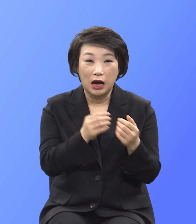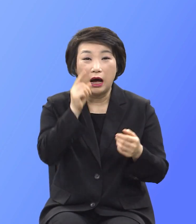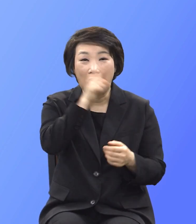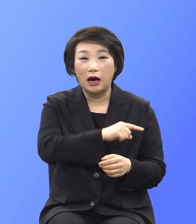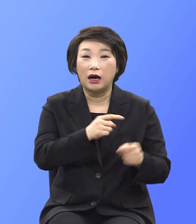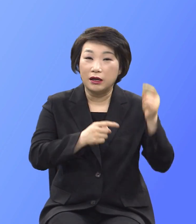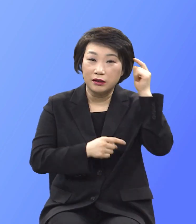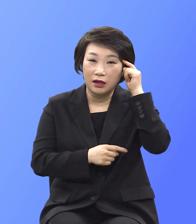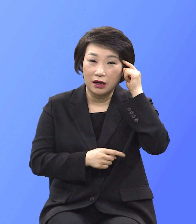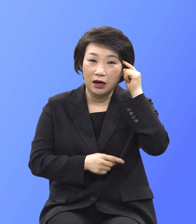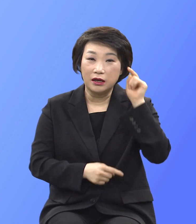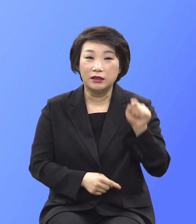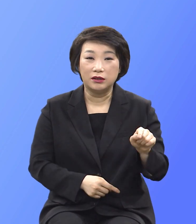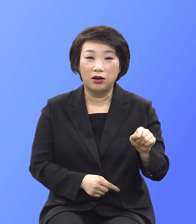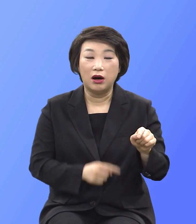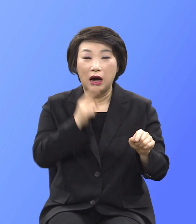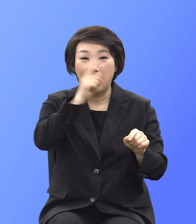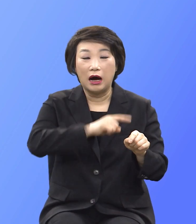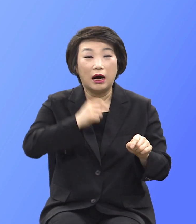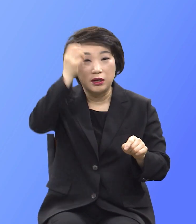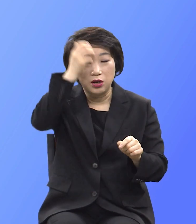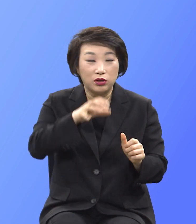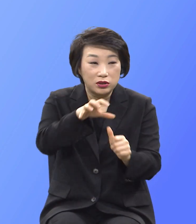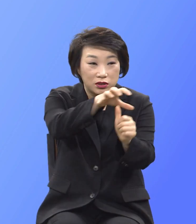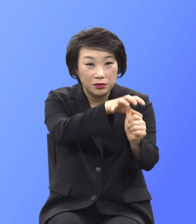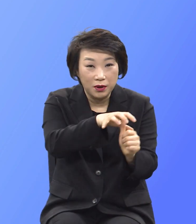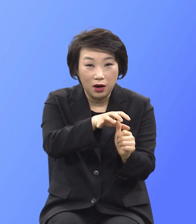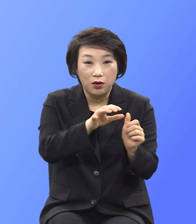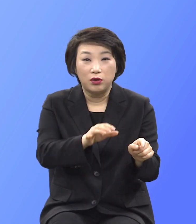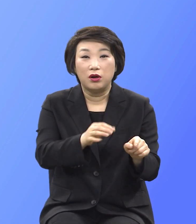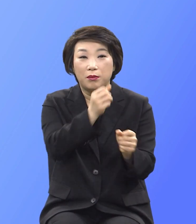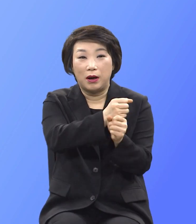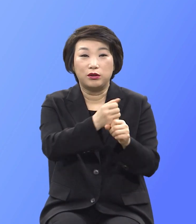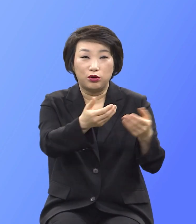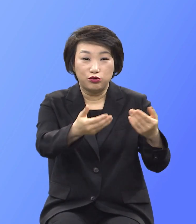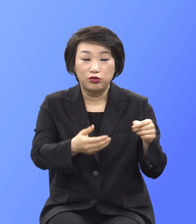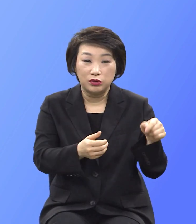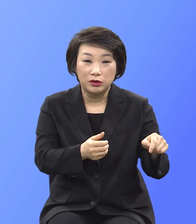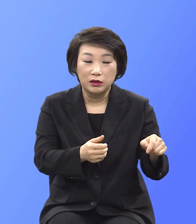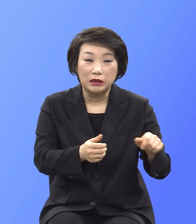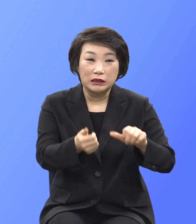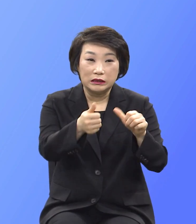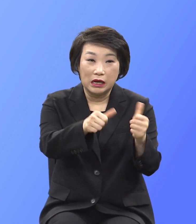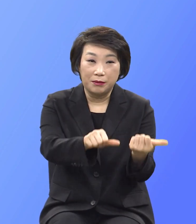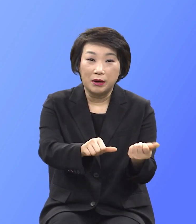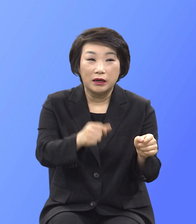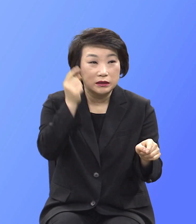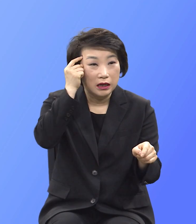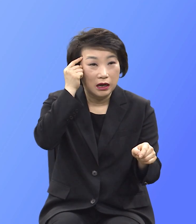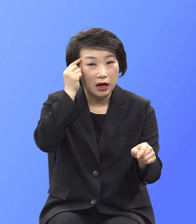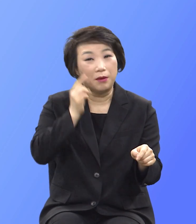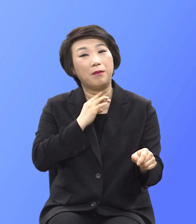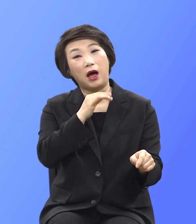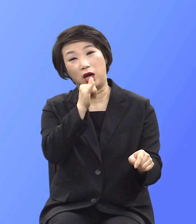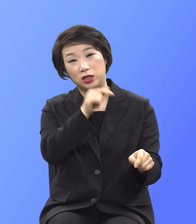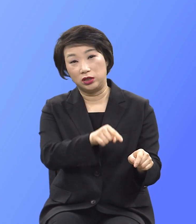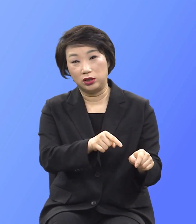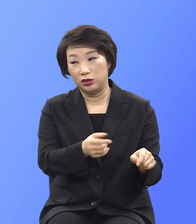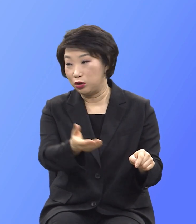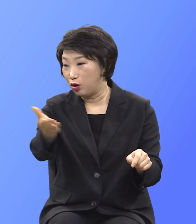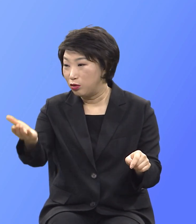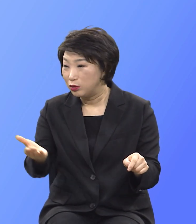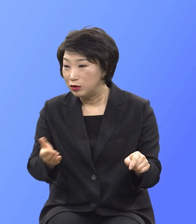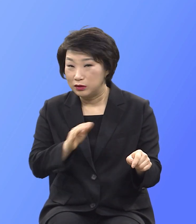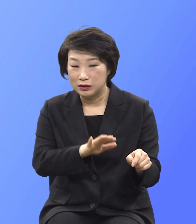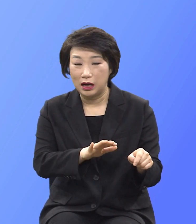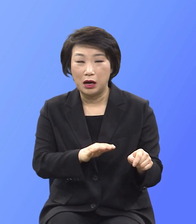부정된 생각은 악한 영들이 지배하고 생산하는 사망의 생각일 뿐이라는 사실을